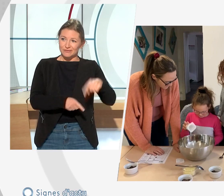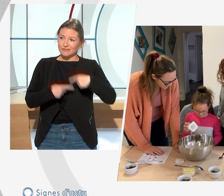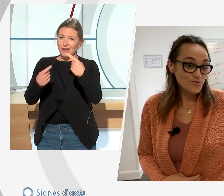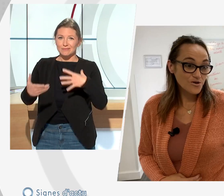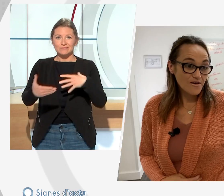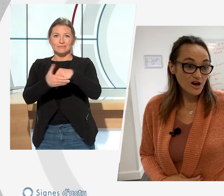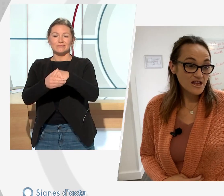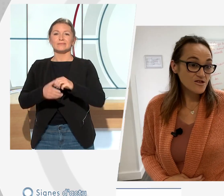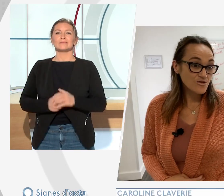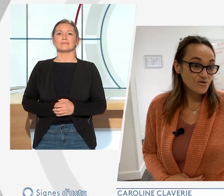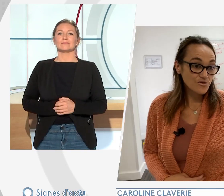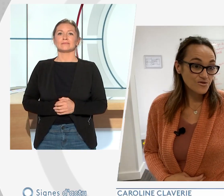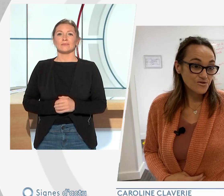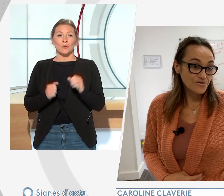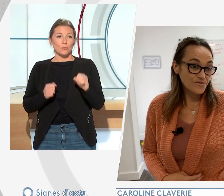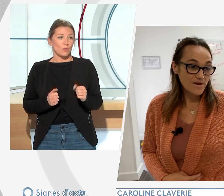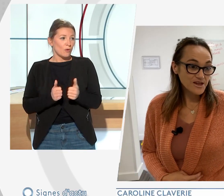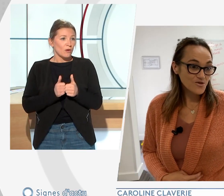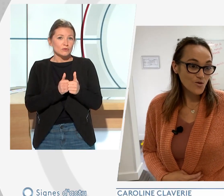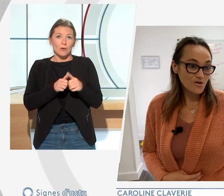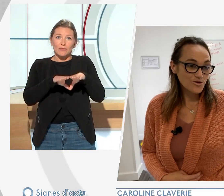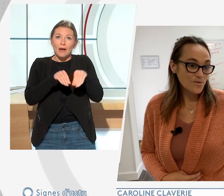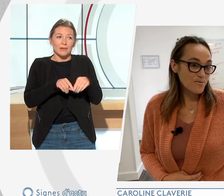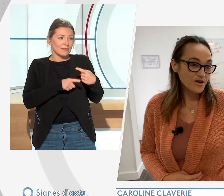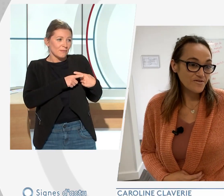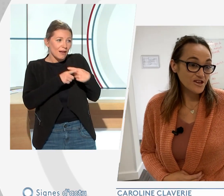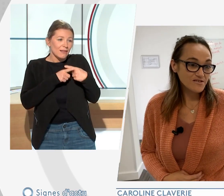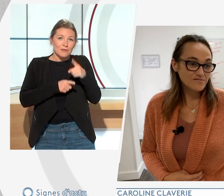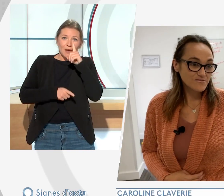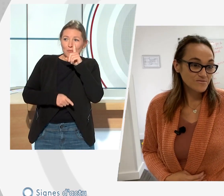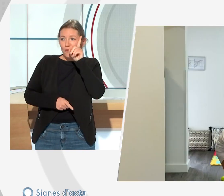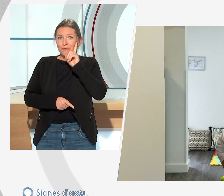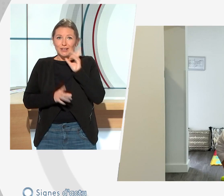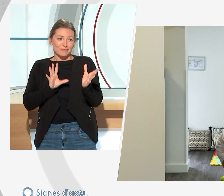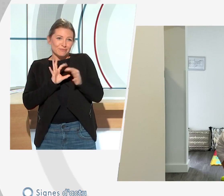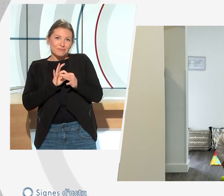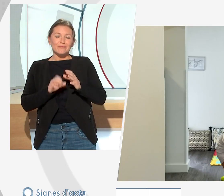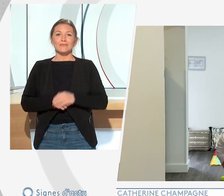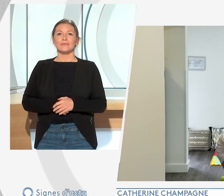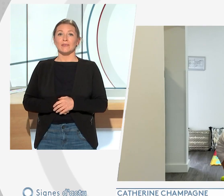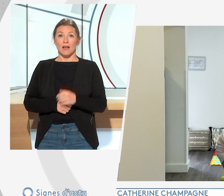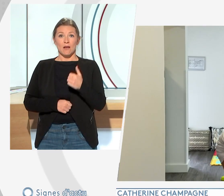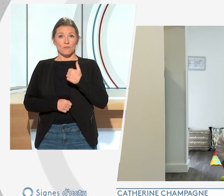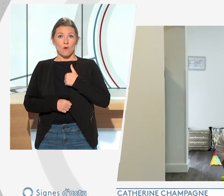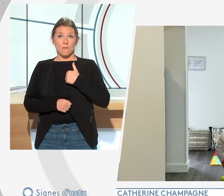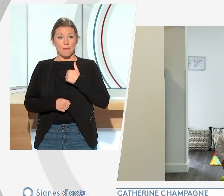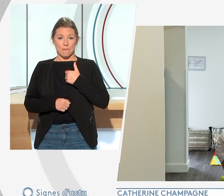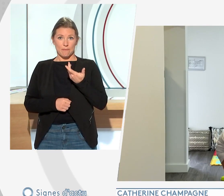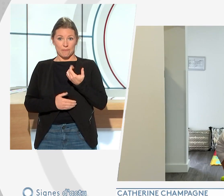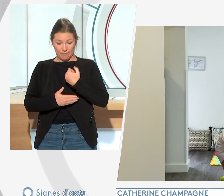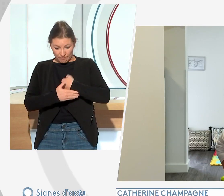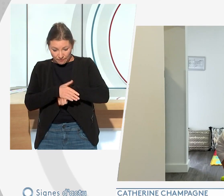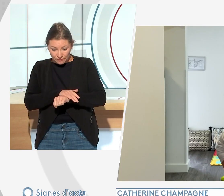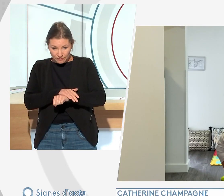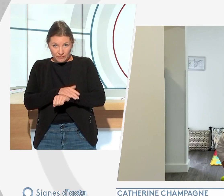enfant. Pour avoir un instant de famille, quoi, entre maman et fille. J'ai eu mes enfants très jeunes, donc du coup, j'avais